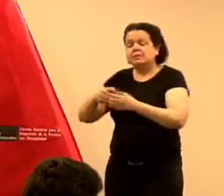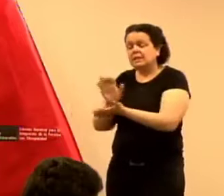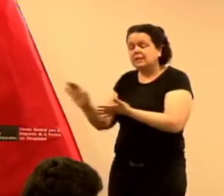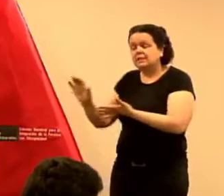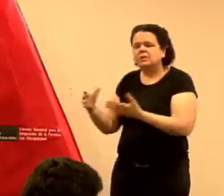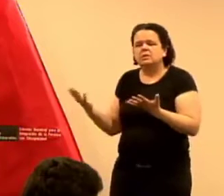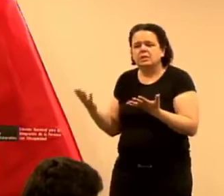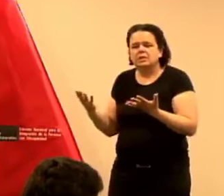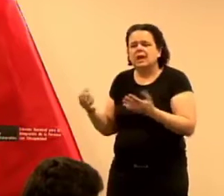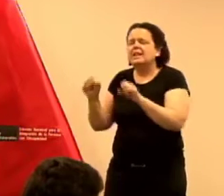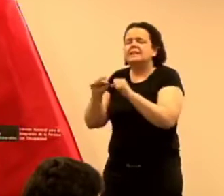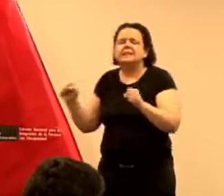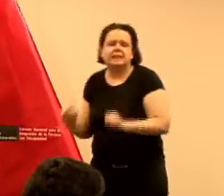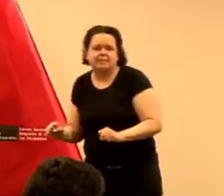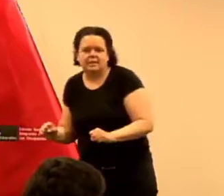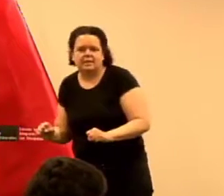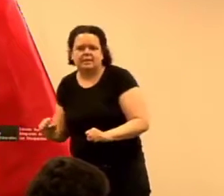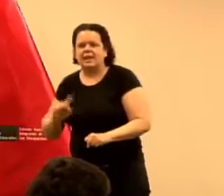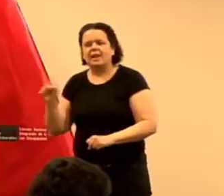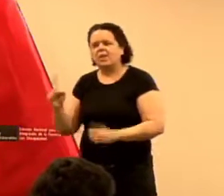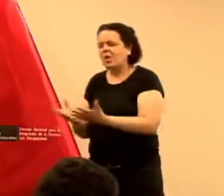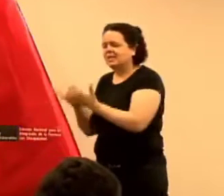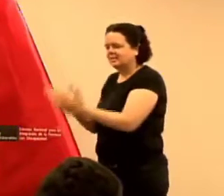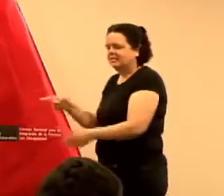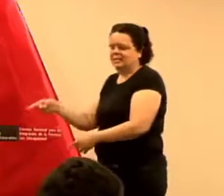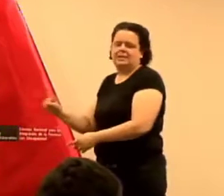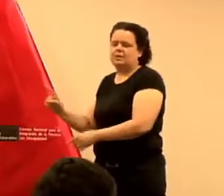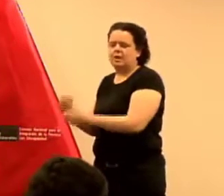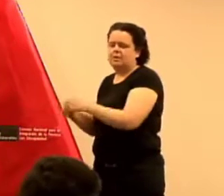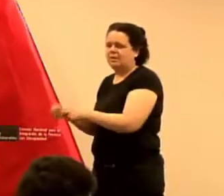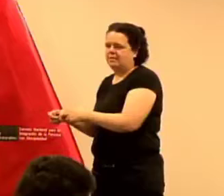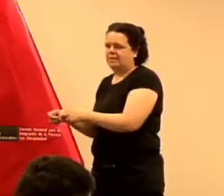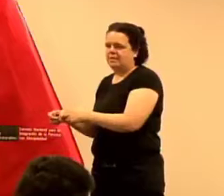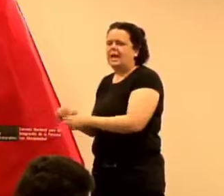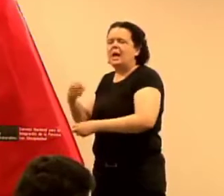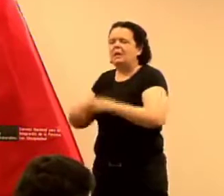se encuentra en el sistema y no en el estudiante.